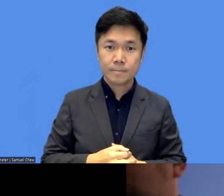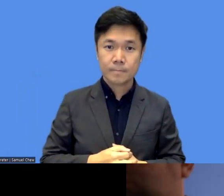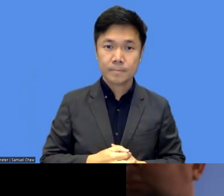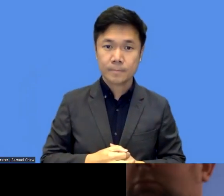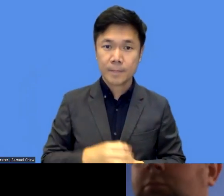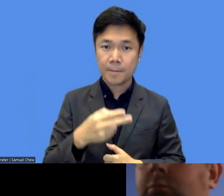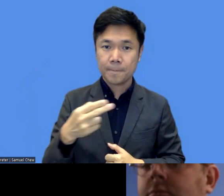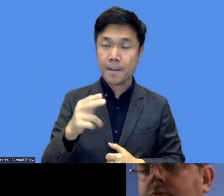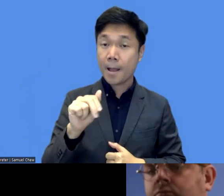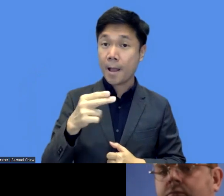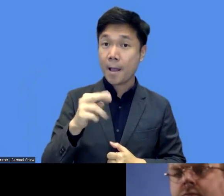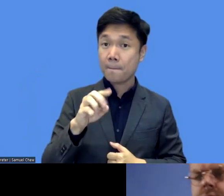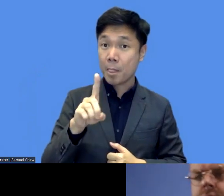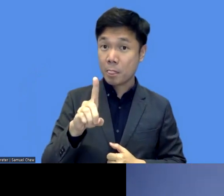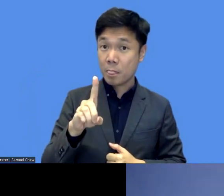del OIM,